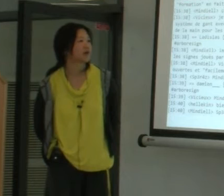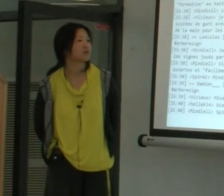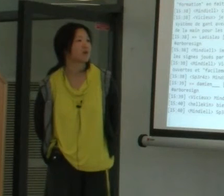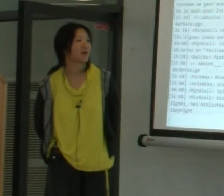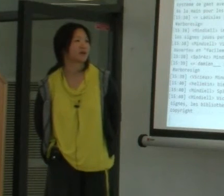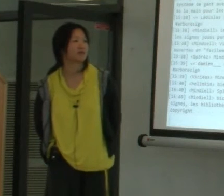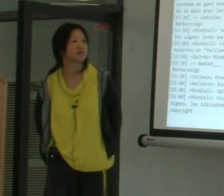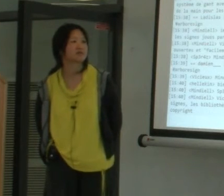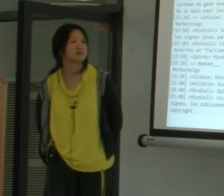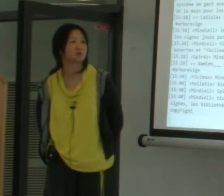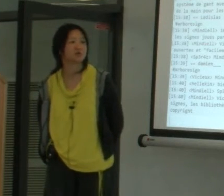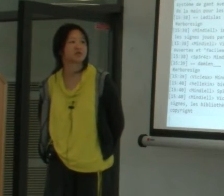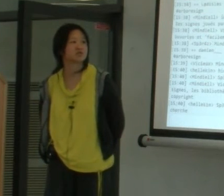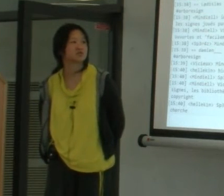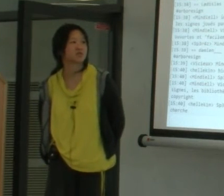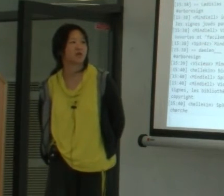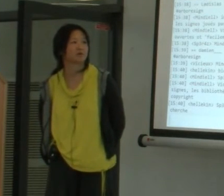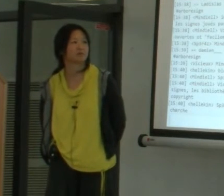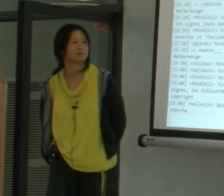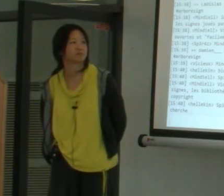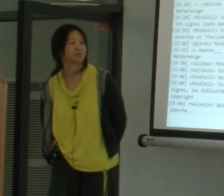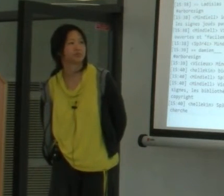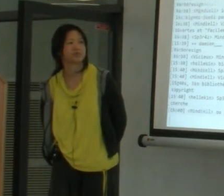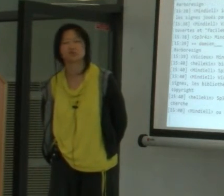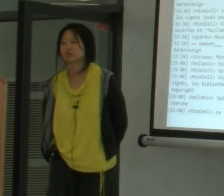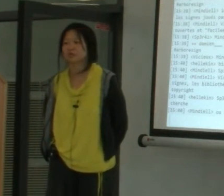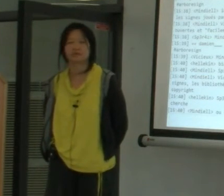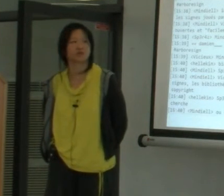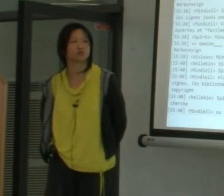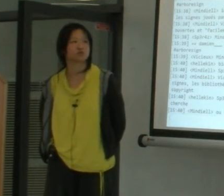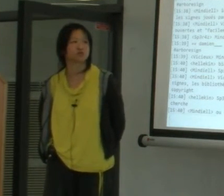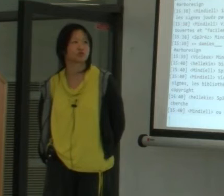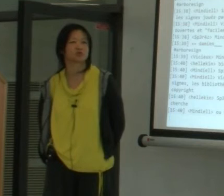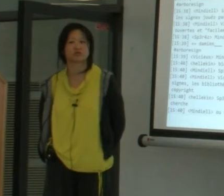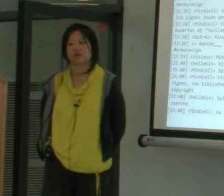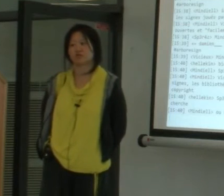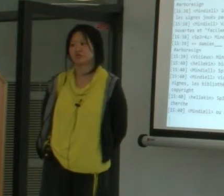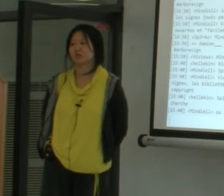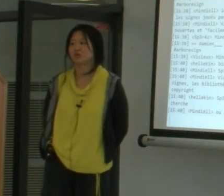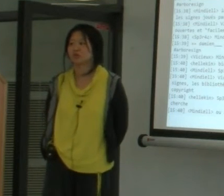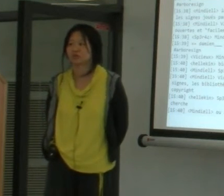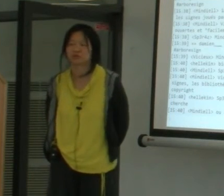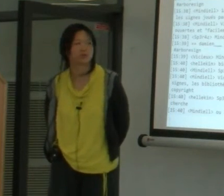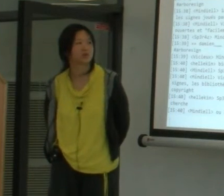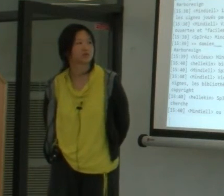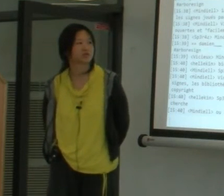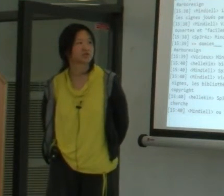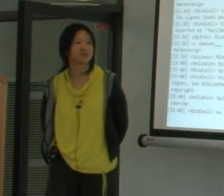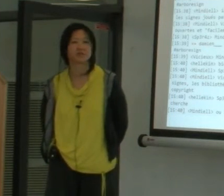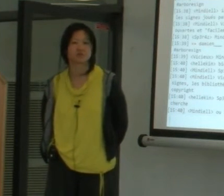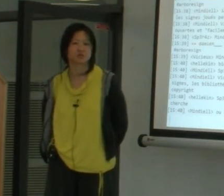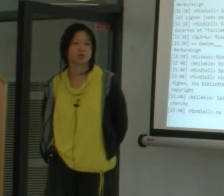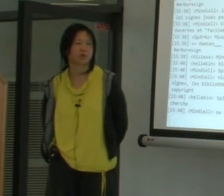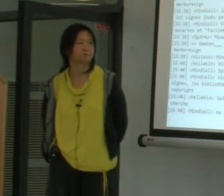Donc, ah oui, à Paris, qui sait comment on agit, je ne sais pas. Parce que nous, on est à Toulouse, donc voilà, je ne sais pas comment chercher